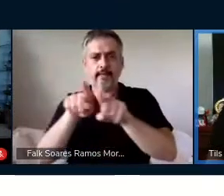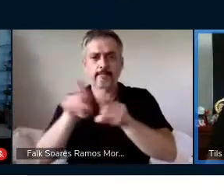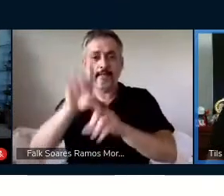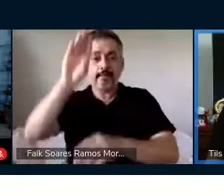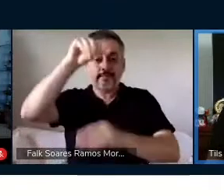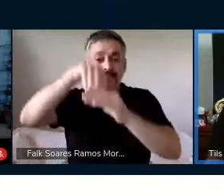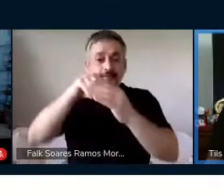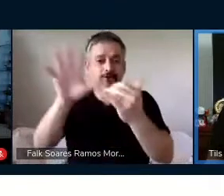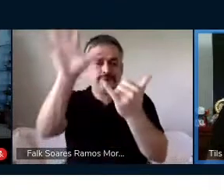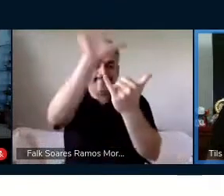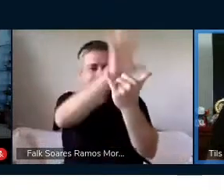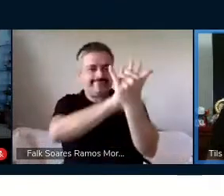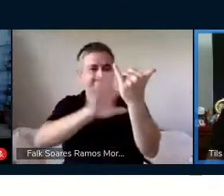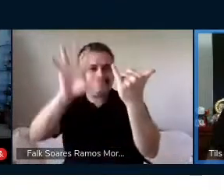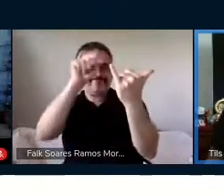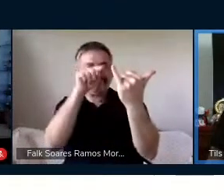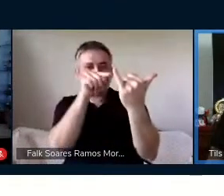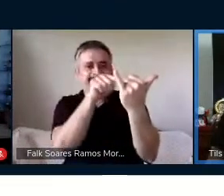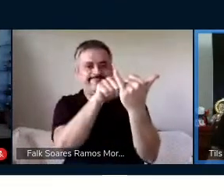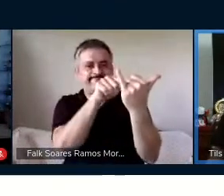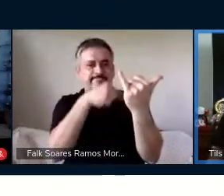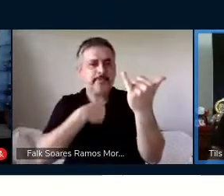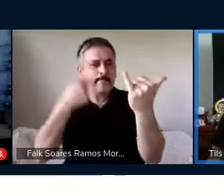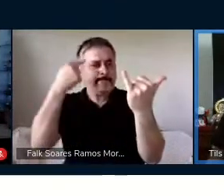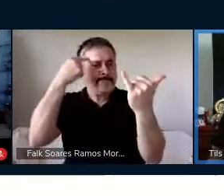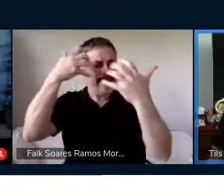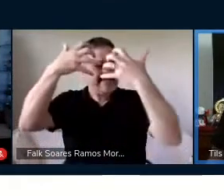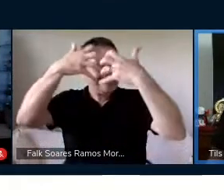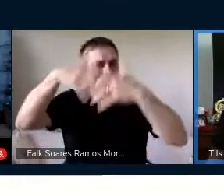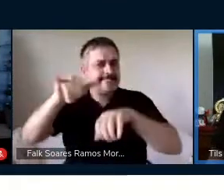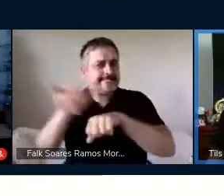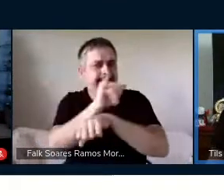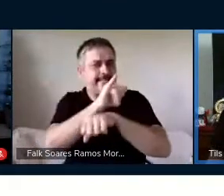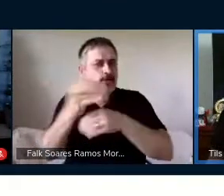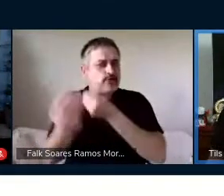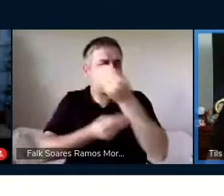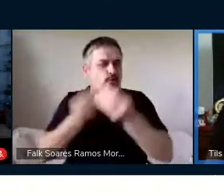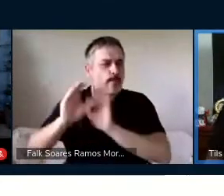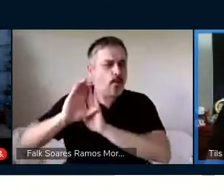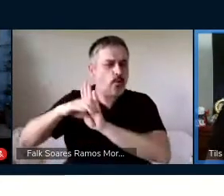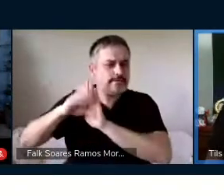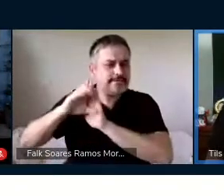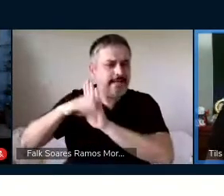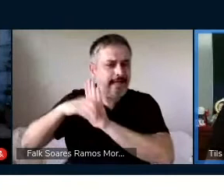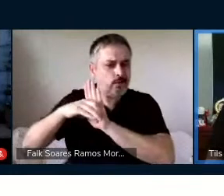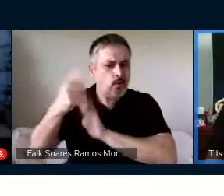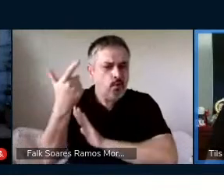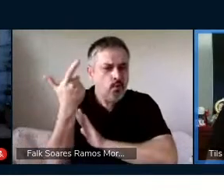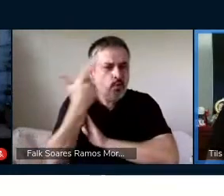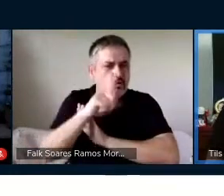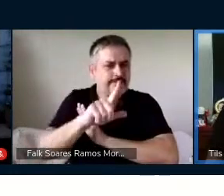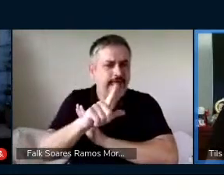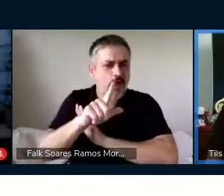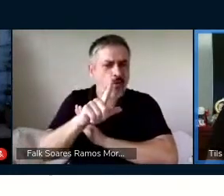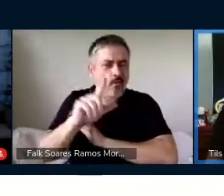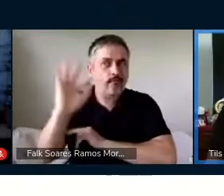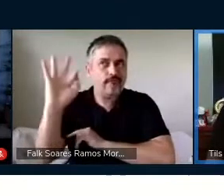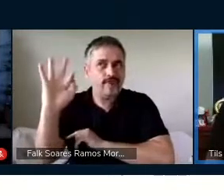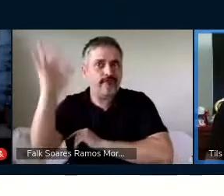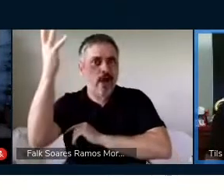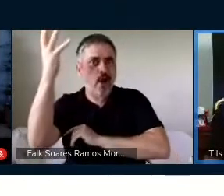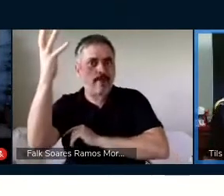por Faust. A UTCT vai além do âmbito lexical. A unidade proposta por nós transpõe